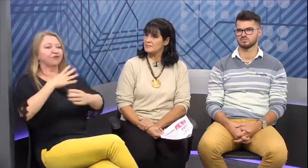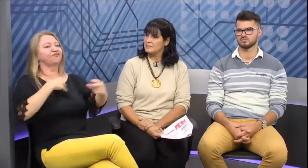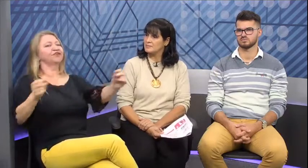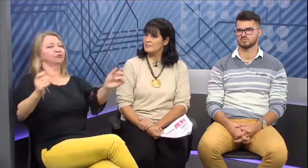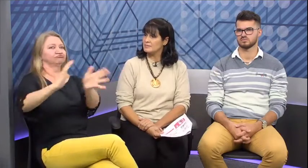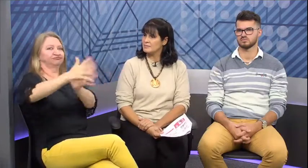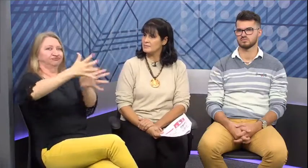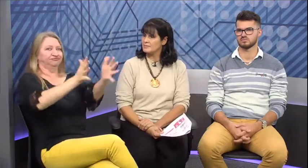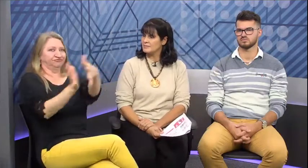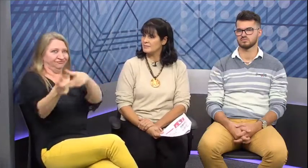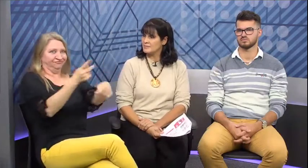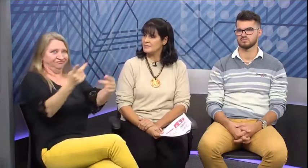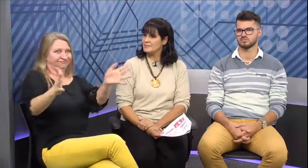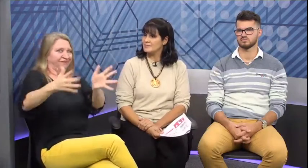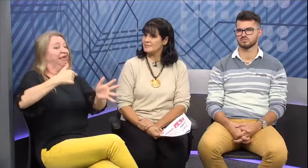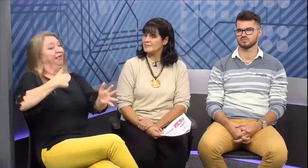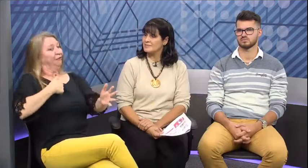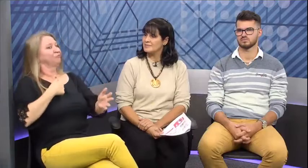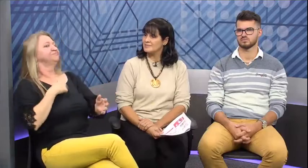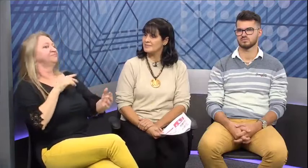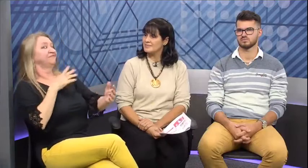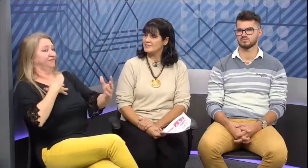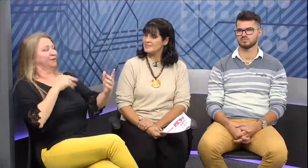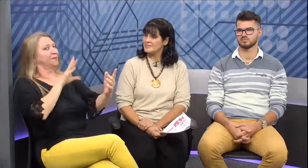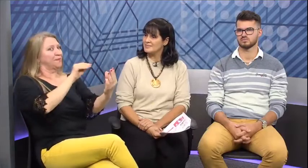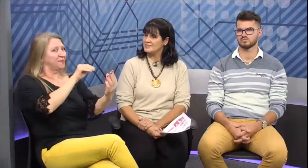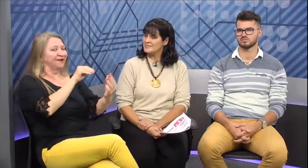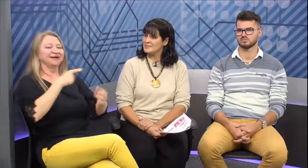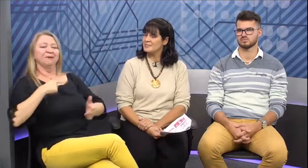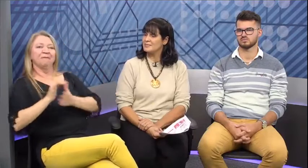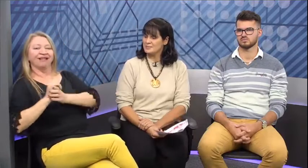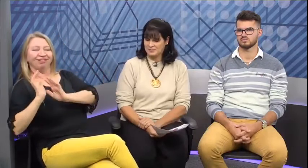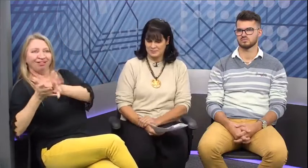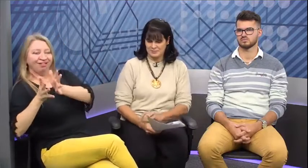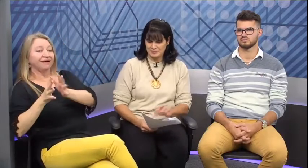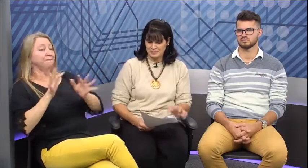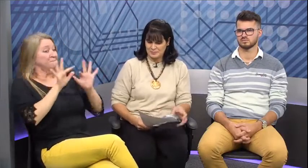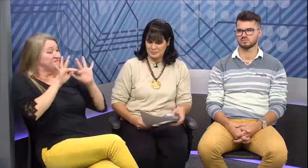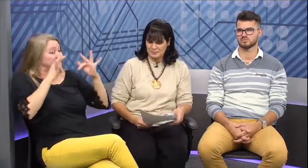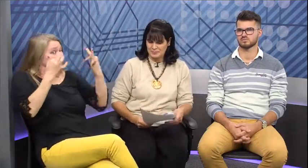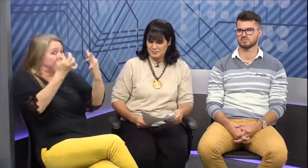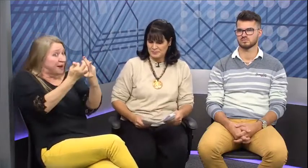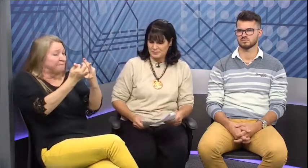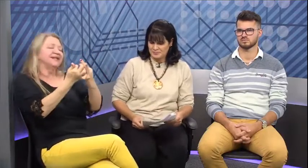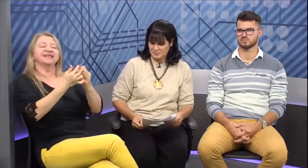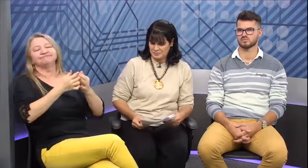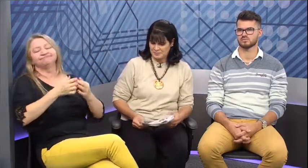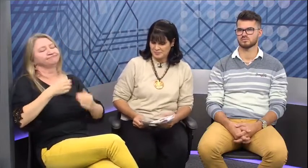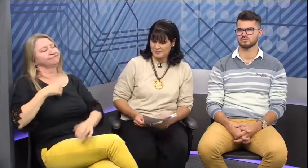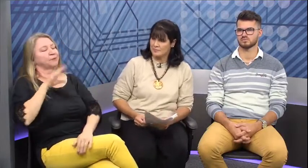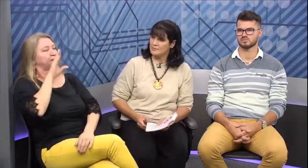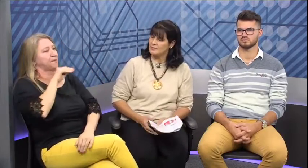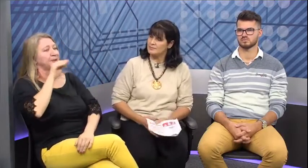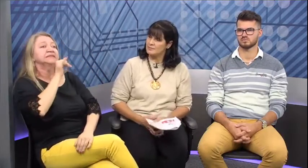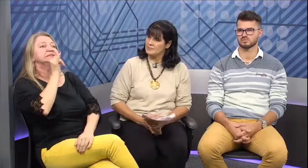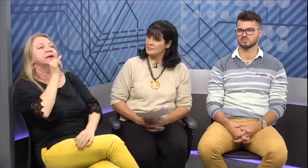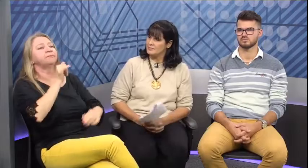sinalizando, oralizando, né, e meu filho que me ajuda, né, quando eu falo, né, e às vezes o meu esposo sinaliza, o meu